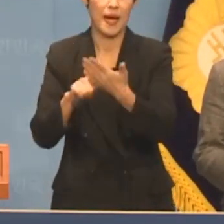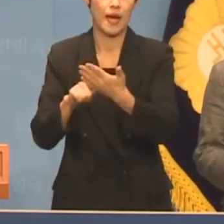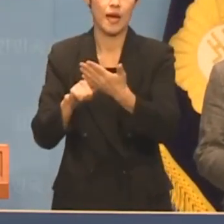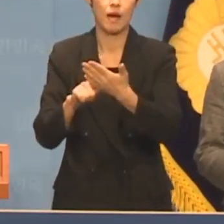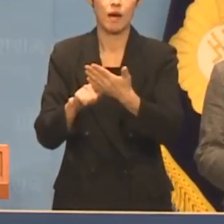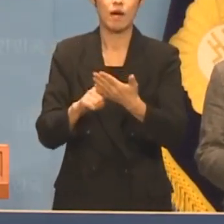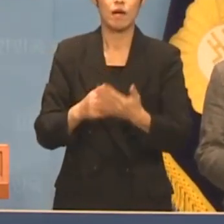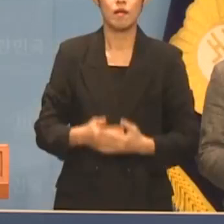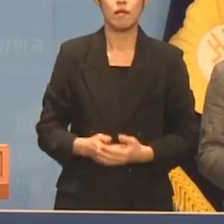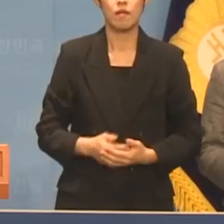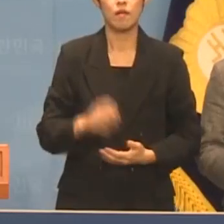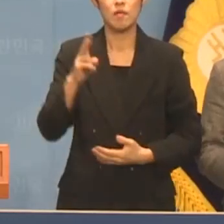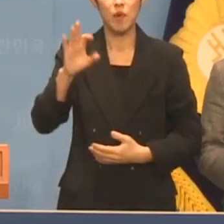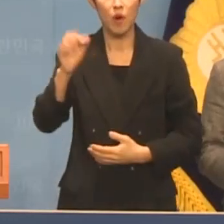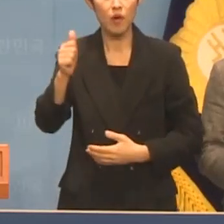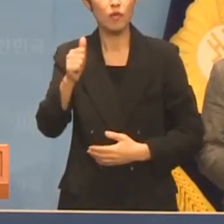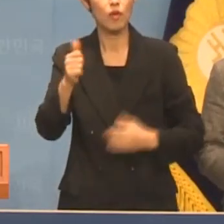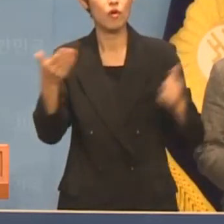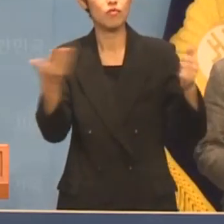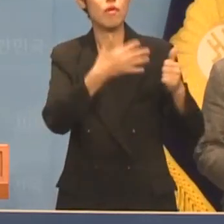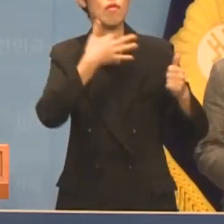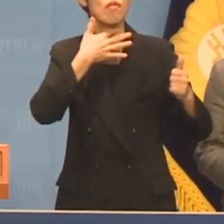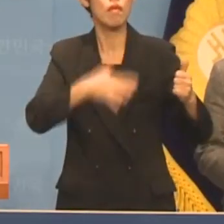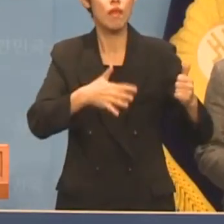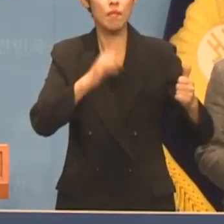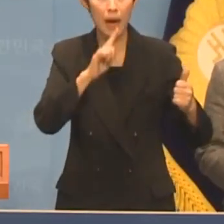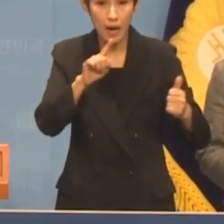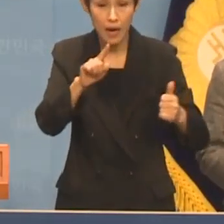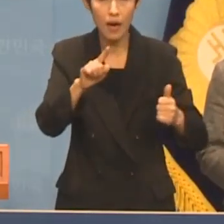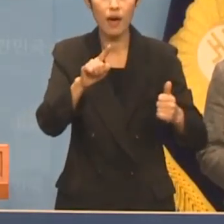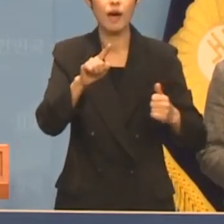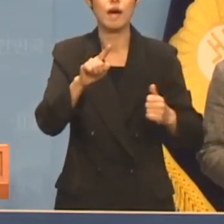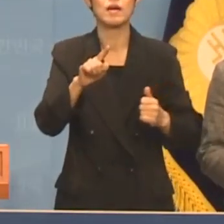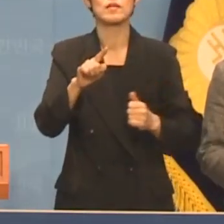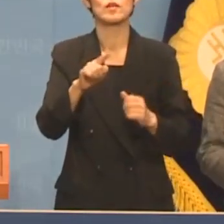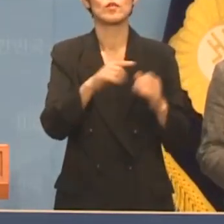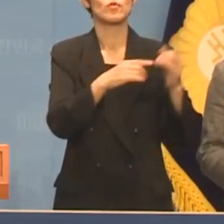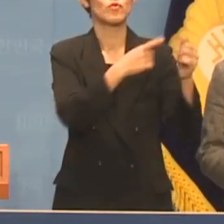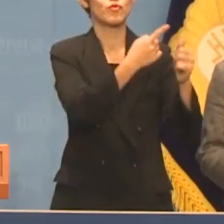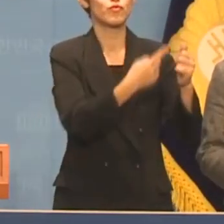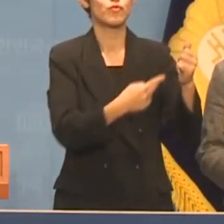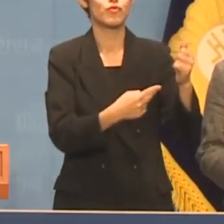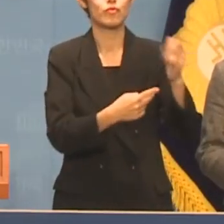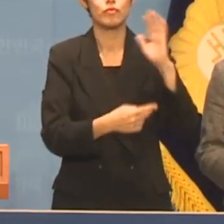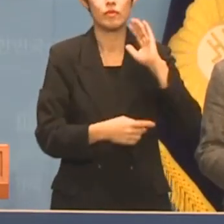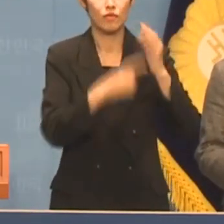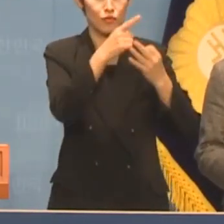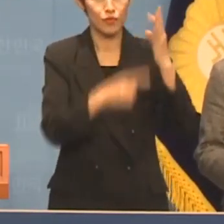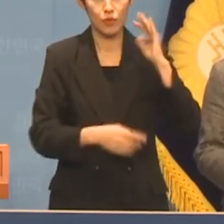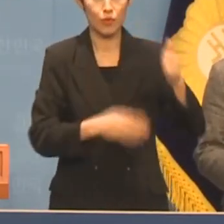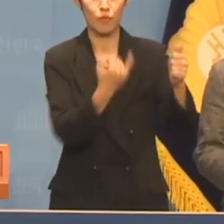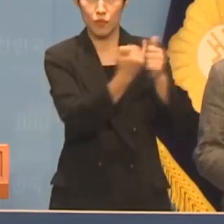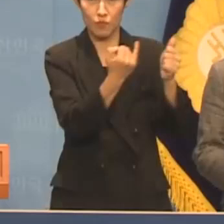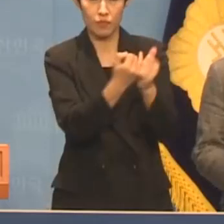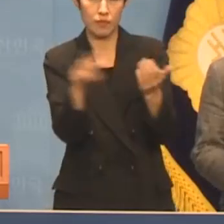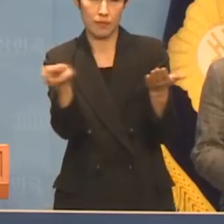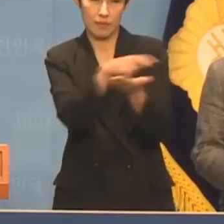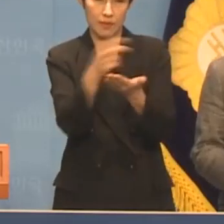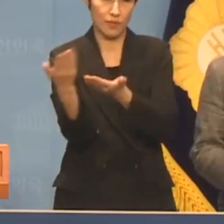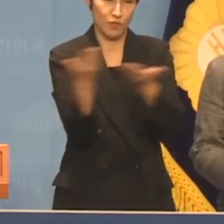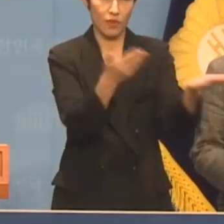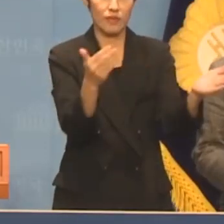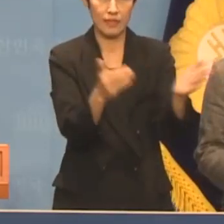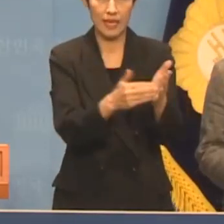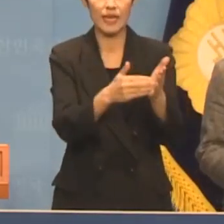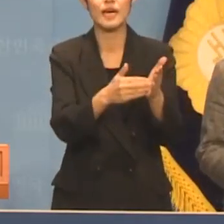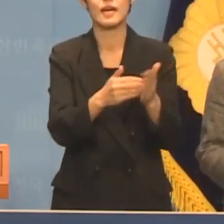없다던 명태균의 여론조사가 윤석열, 김건희에게 수차례 전달된 증거가 나왔습니다.